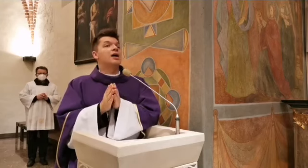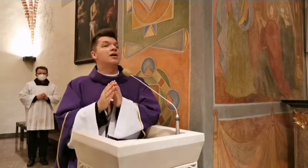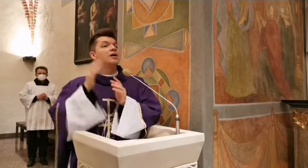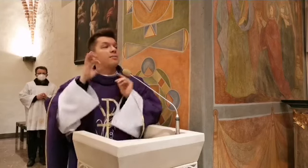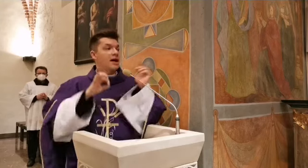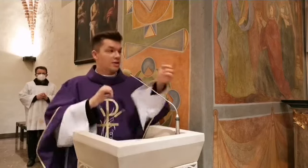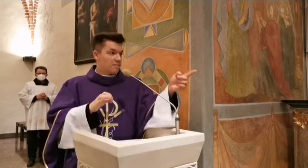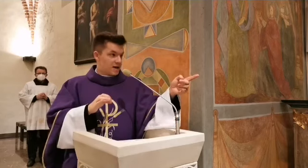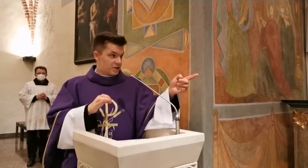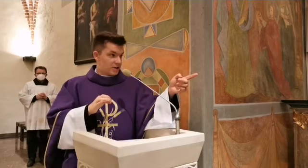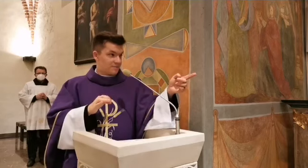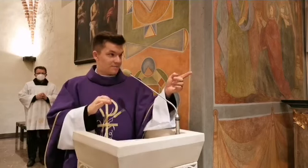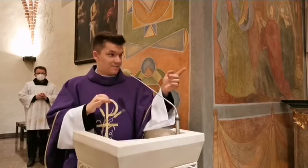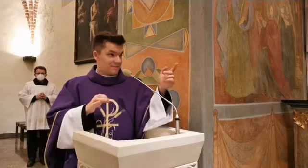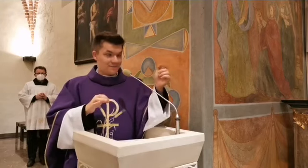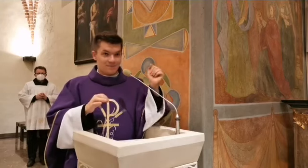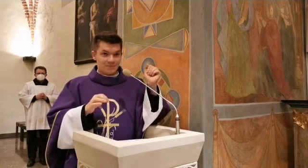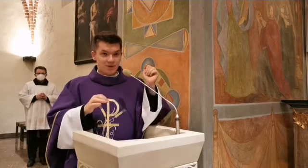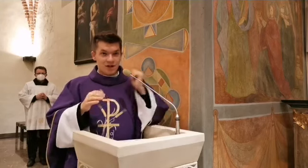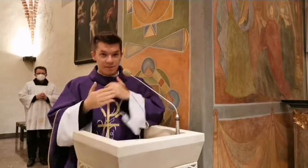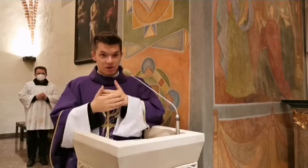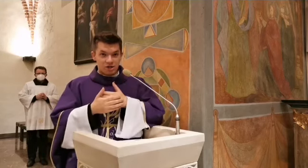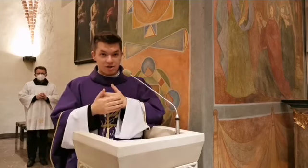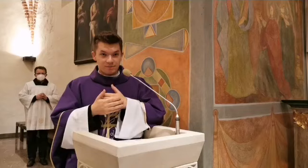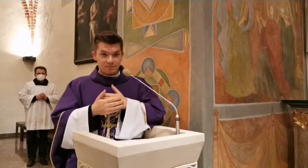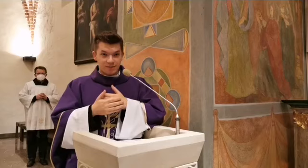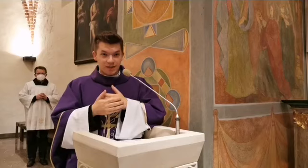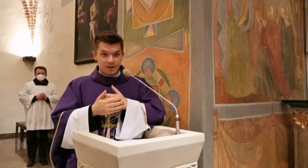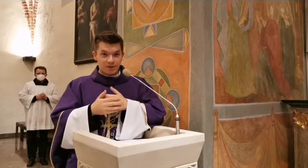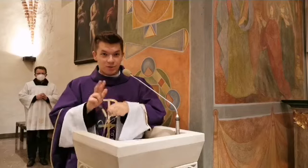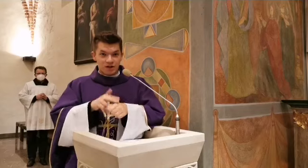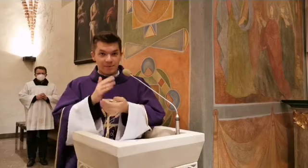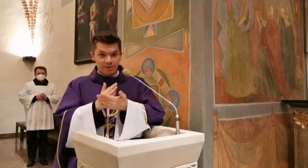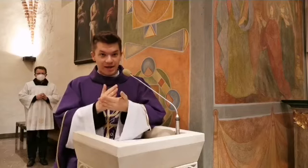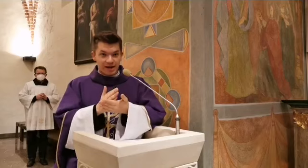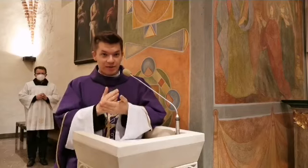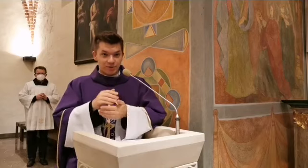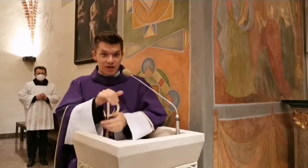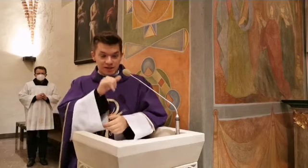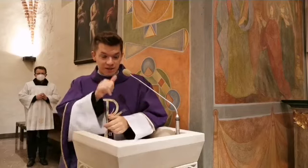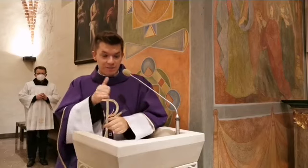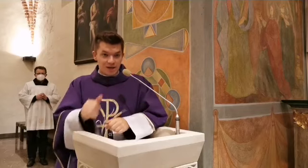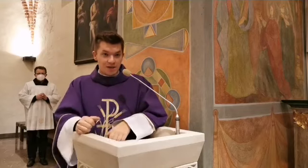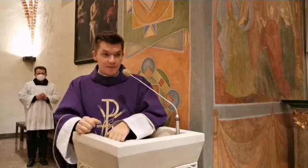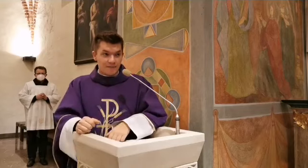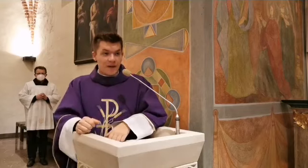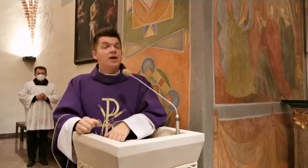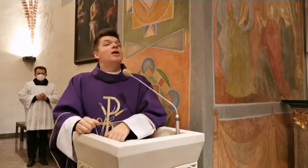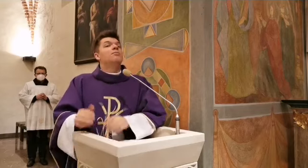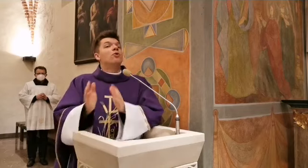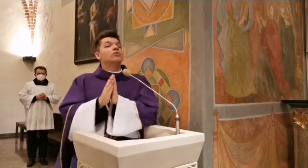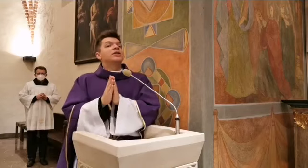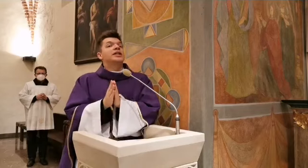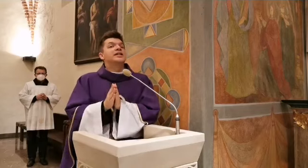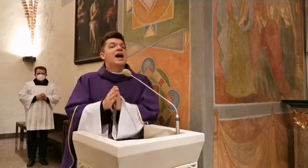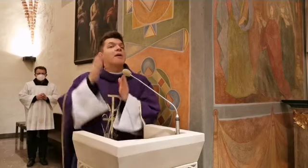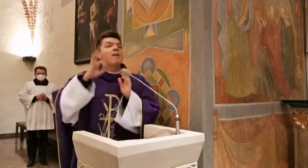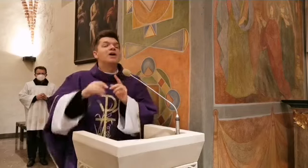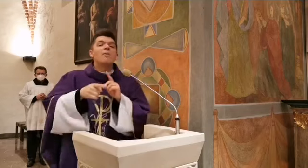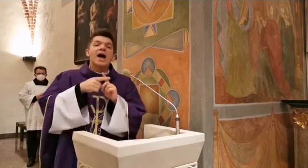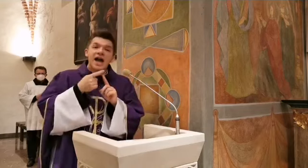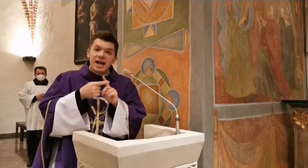za Panią Basię, jej męża, którzy nam pomagają z okazji imienia. Módlmy się